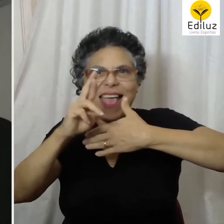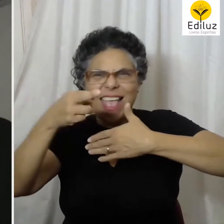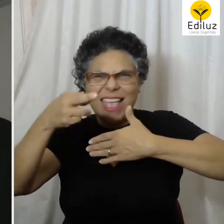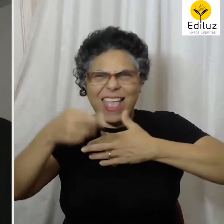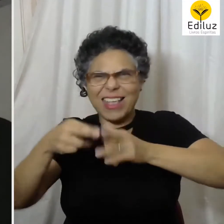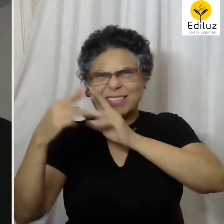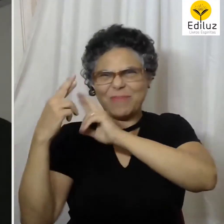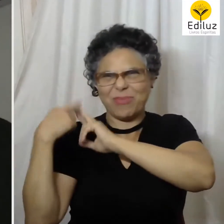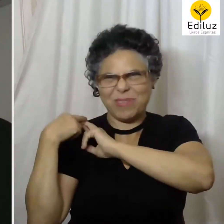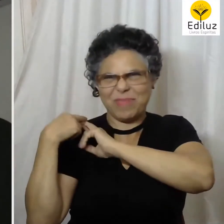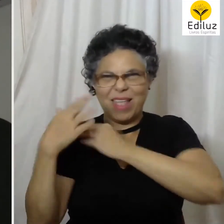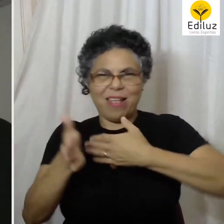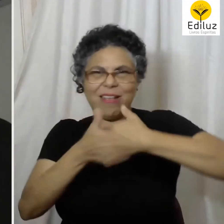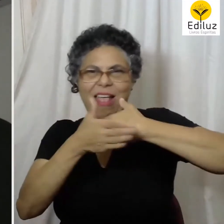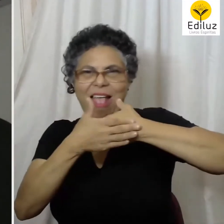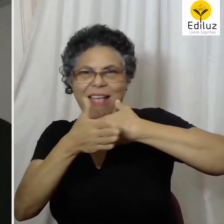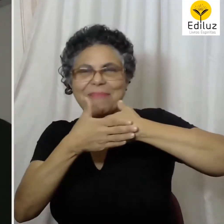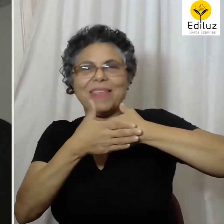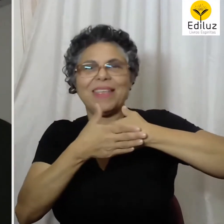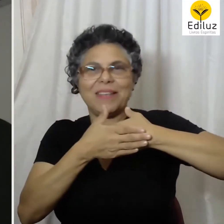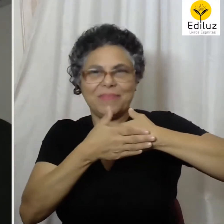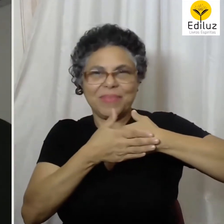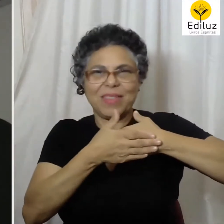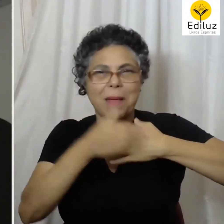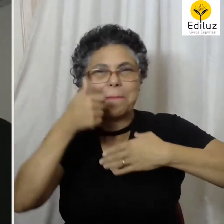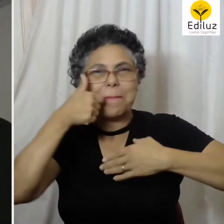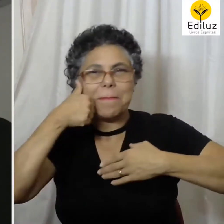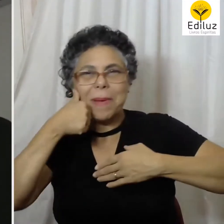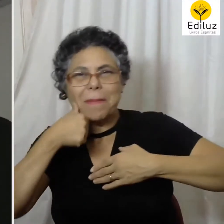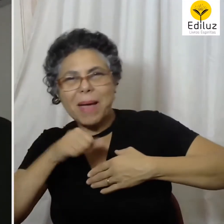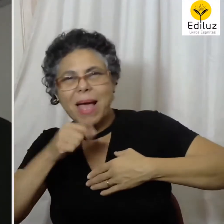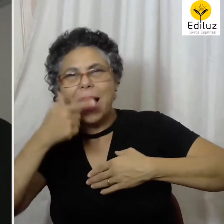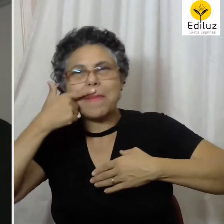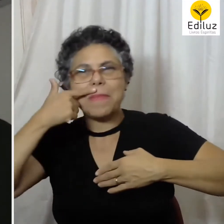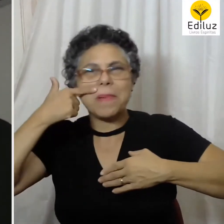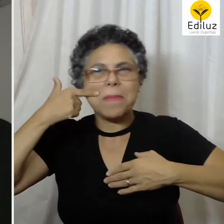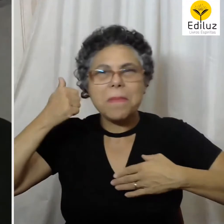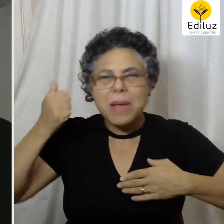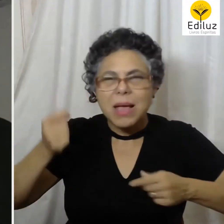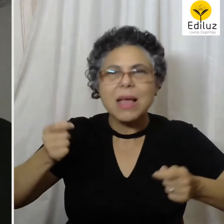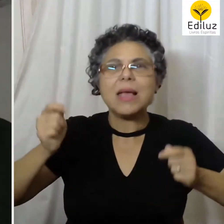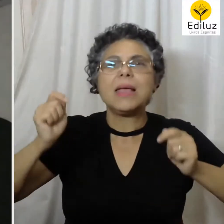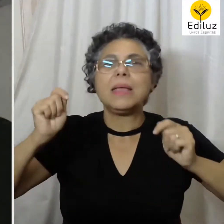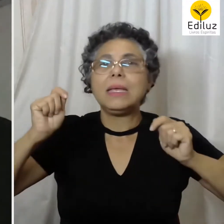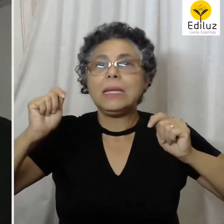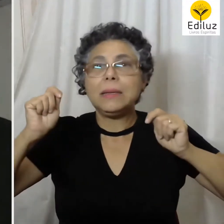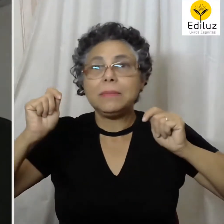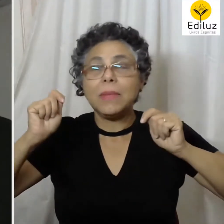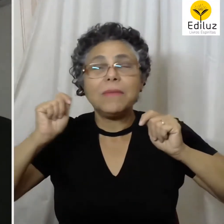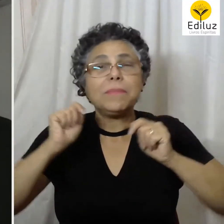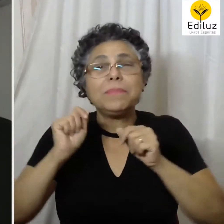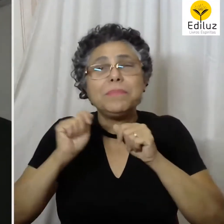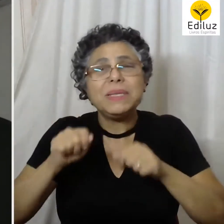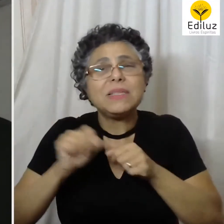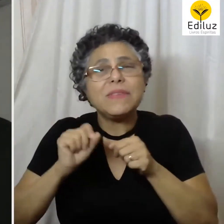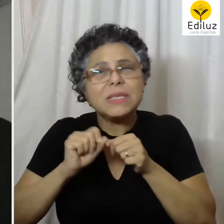e filhos requer dos pais a construção desse